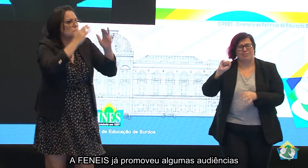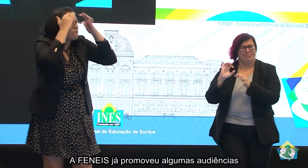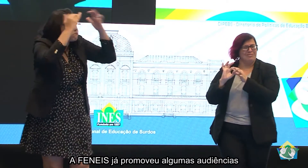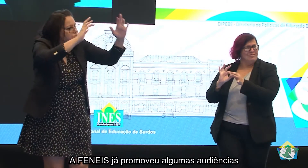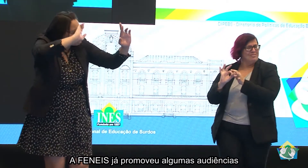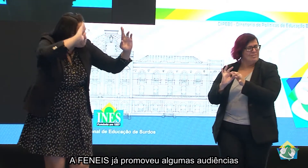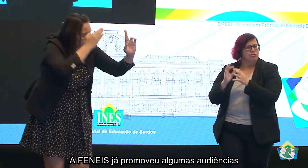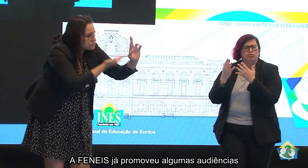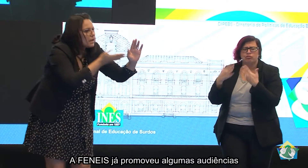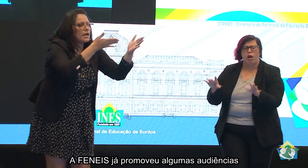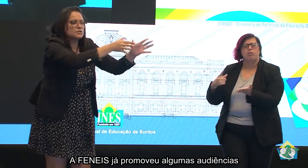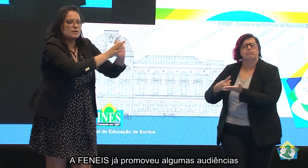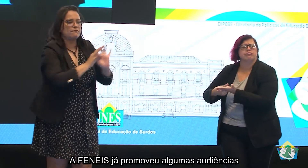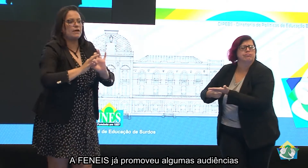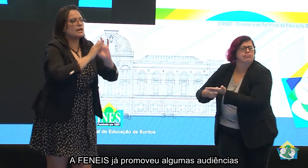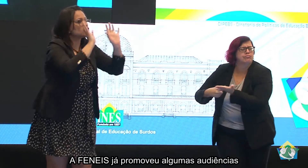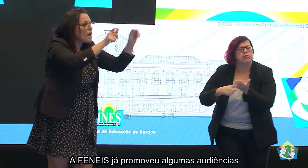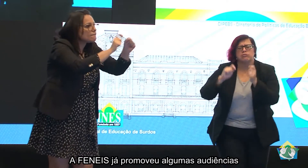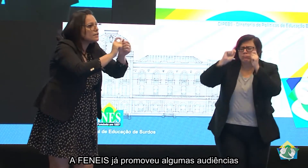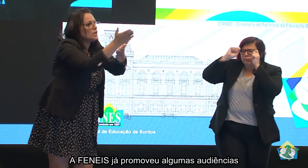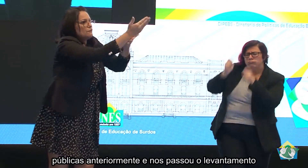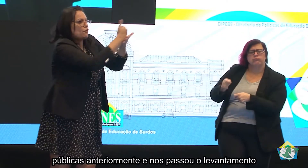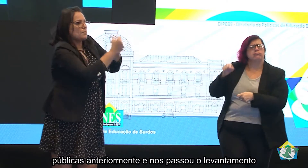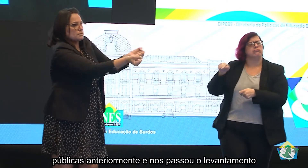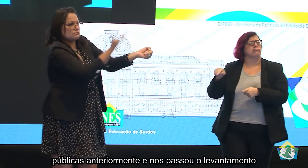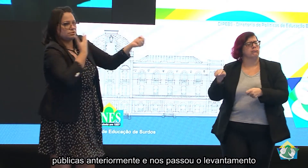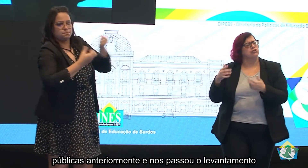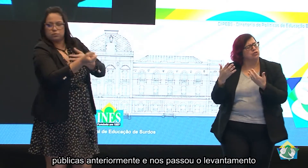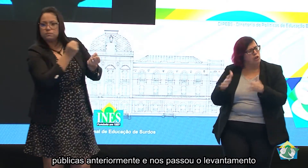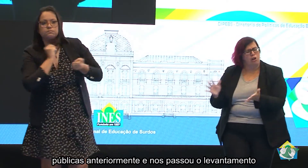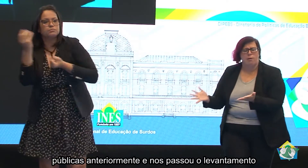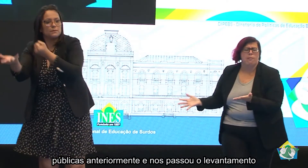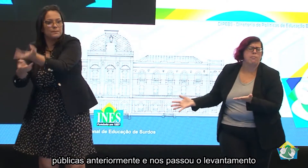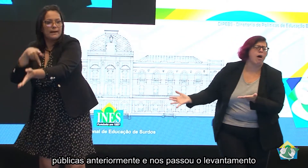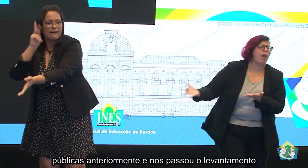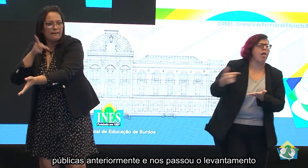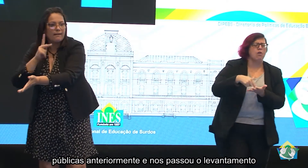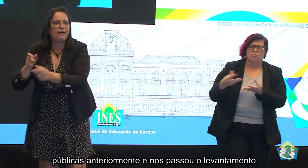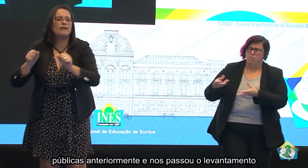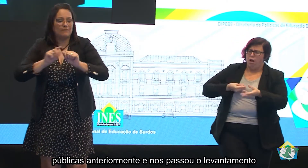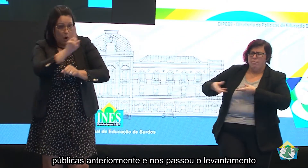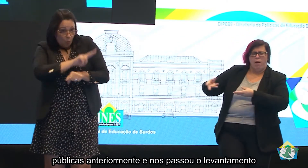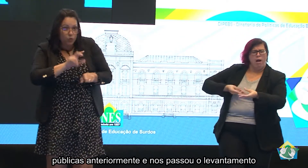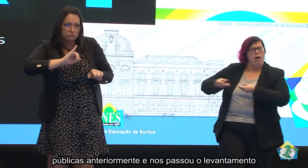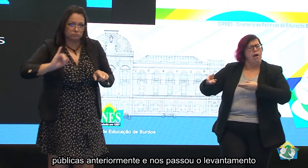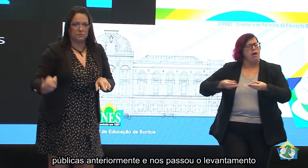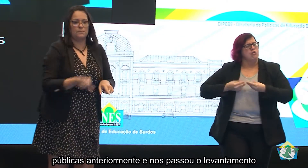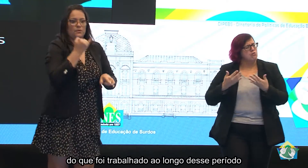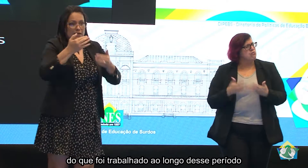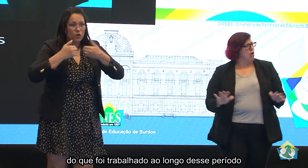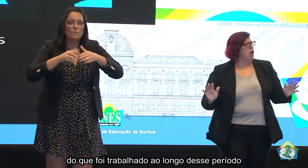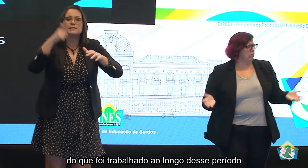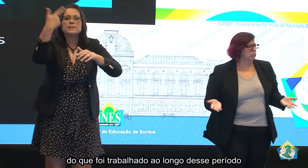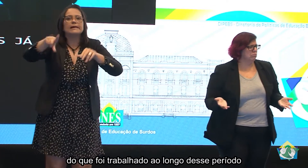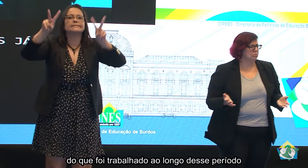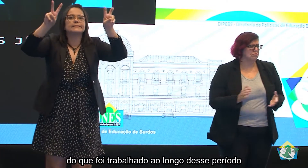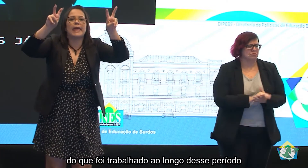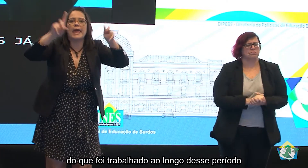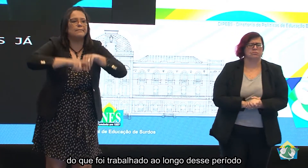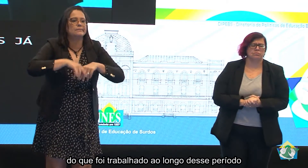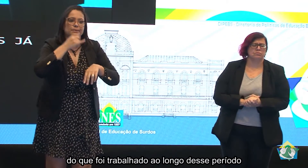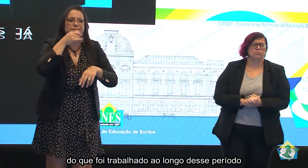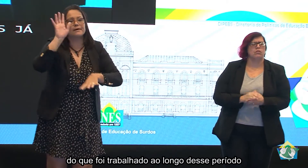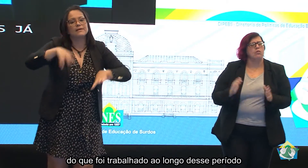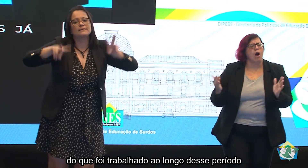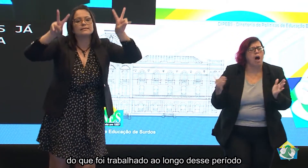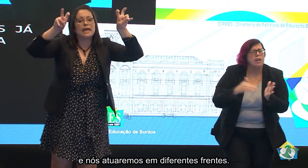A FENEI já promoveu algumas audiências públicas anteriormente e nos passou o levantamento do que foi trabalhado ao